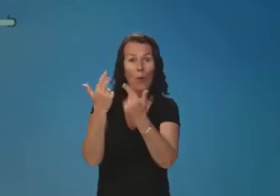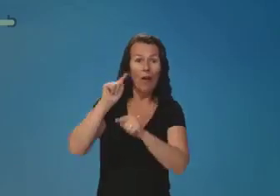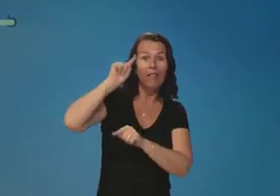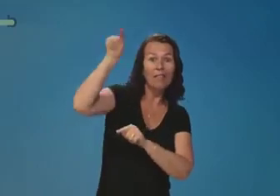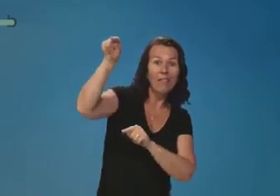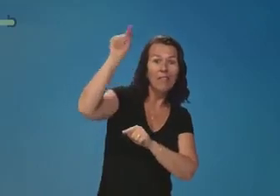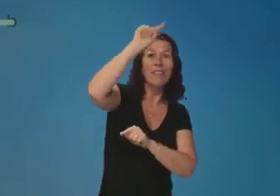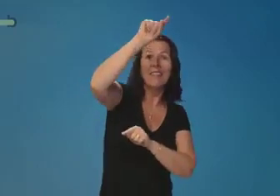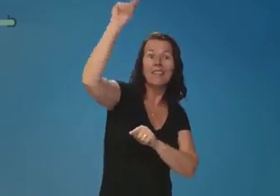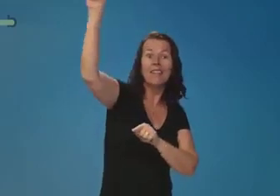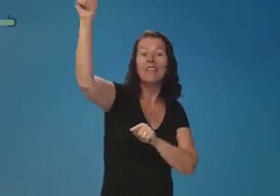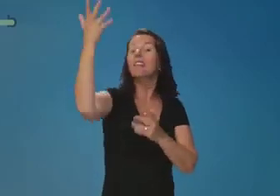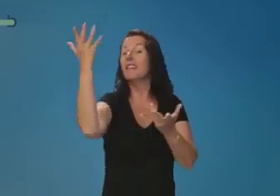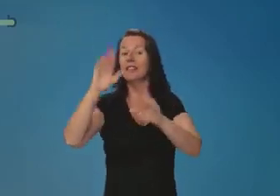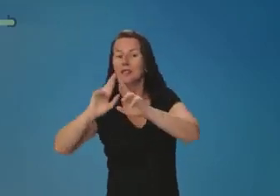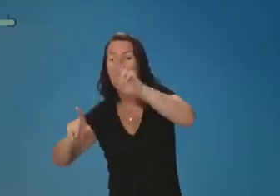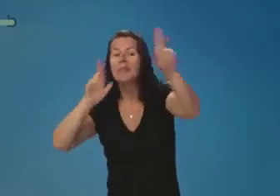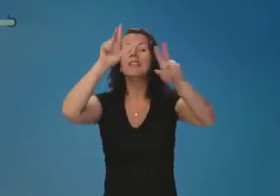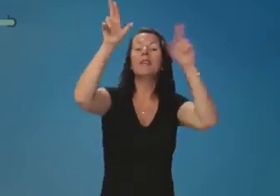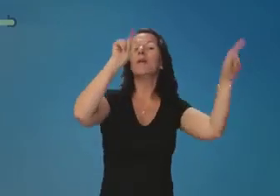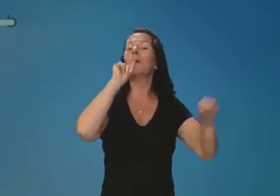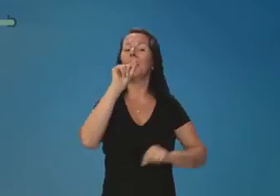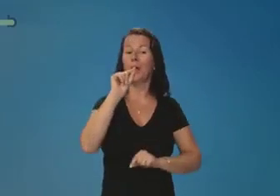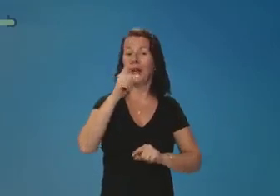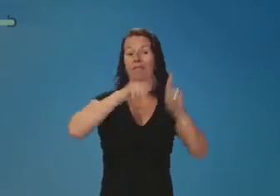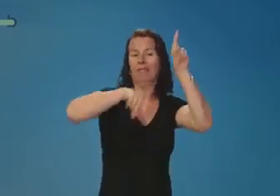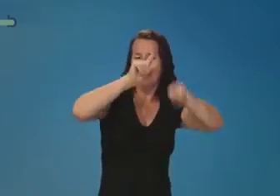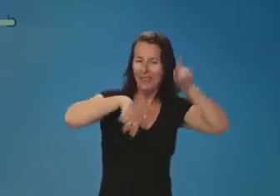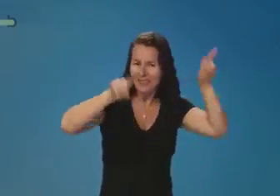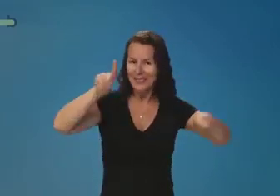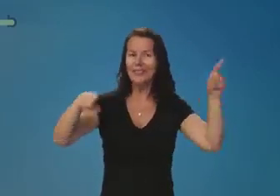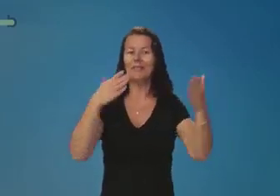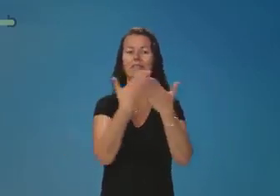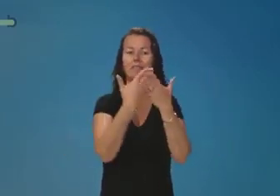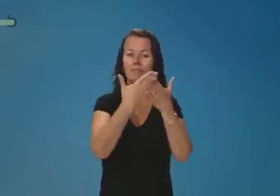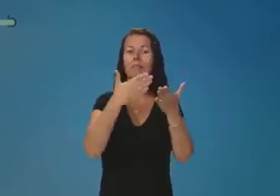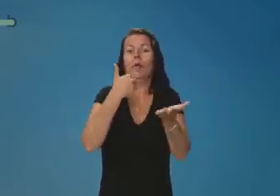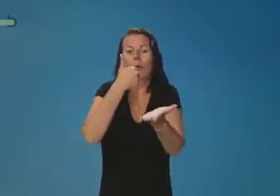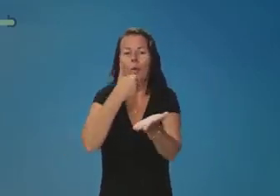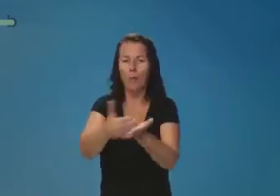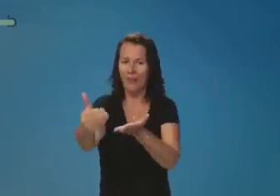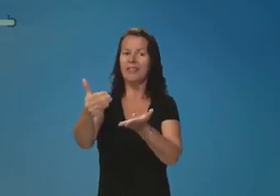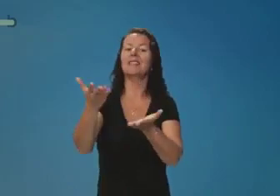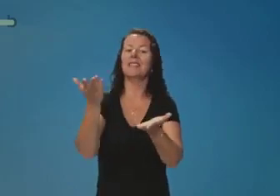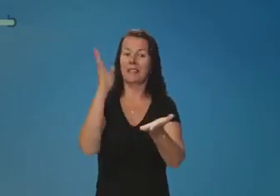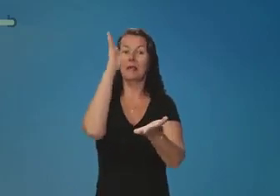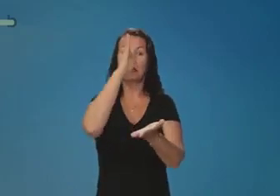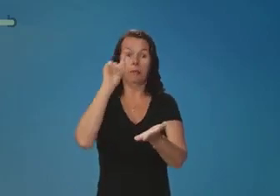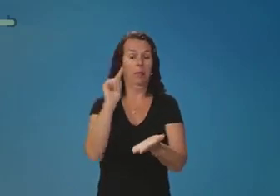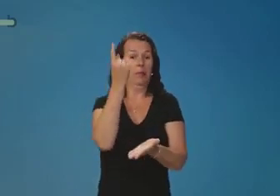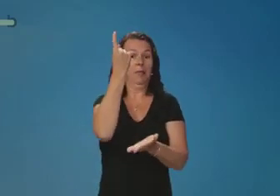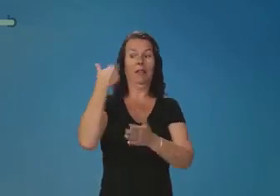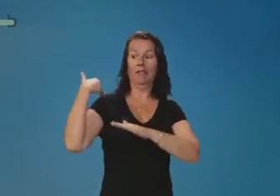são semelhantes ou não às demais regiões, e assim por diante observar as variações regionais. Este trabalho